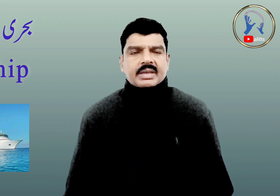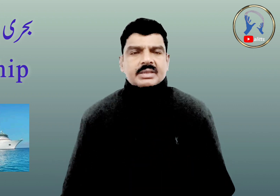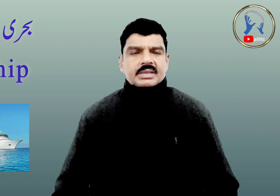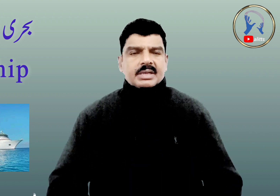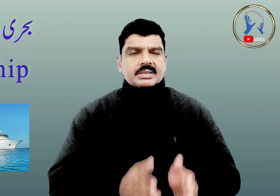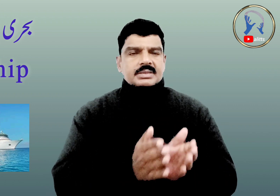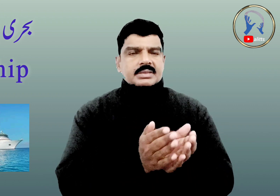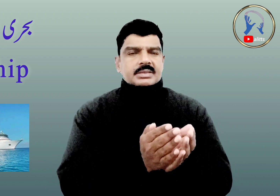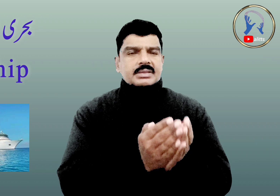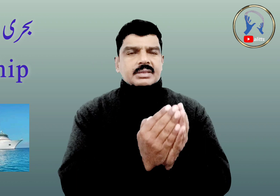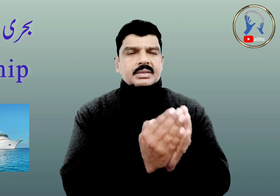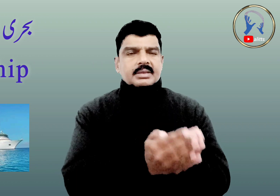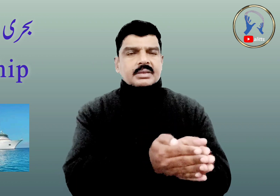बहरी जहाज,